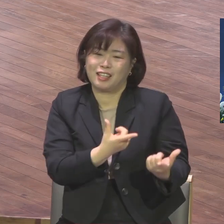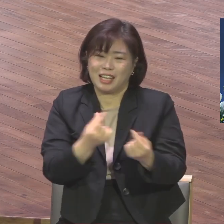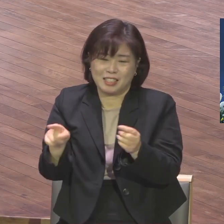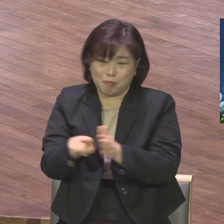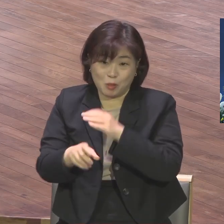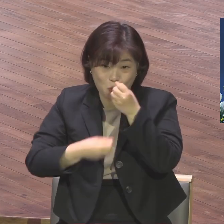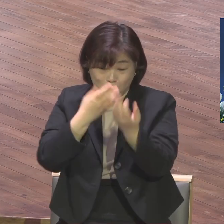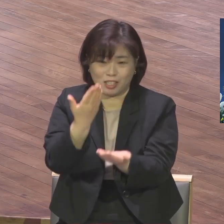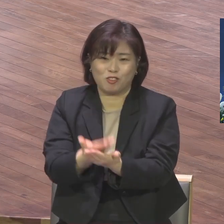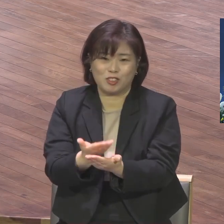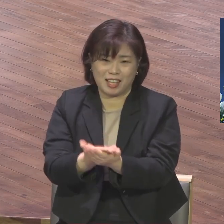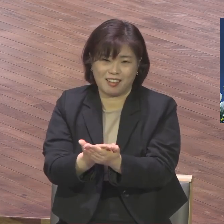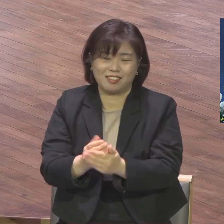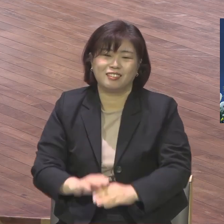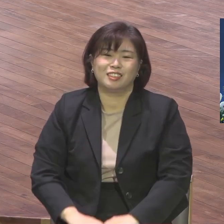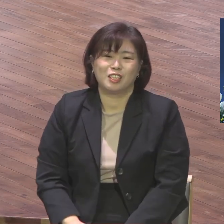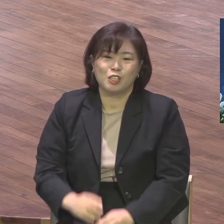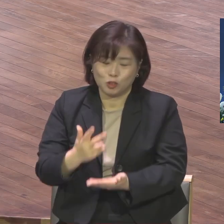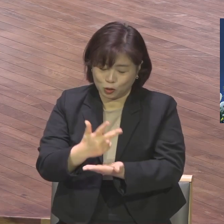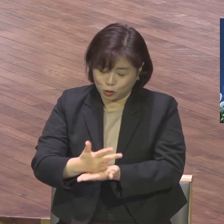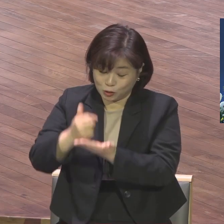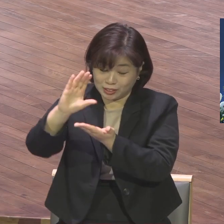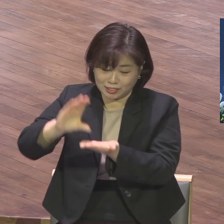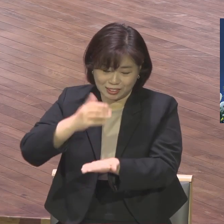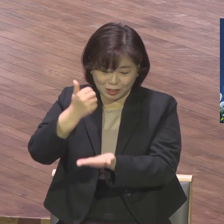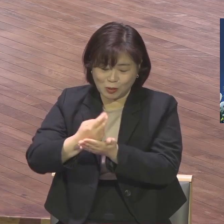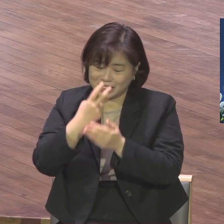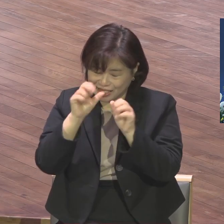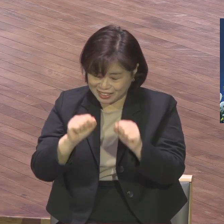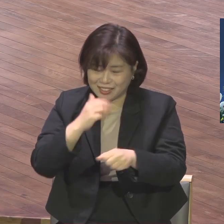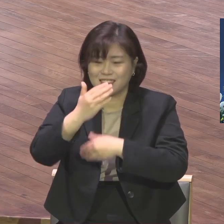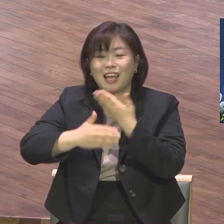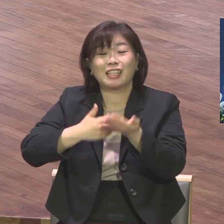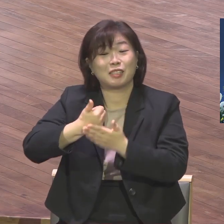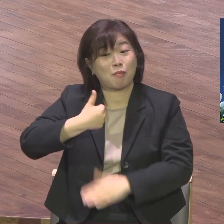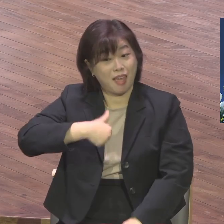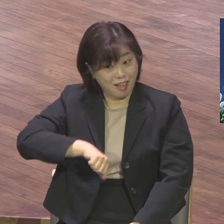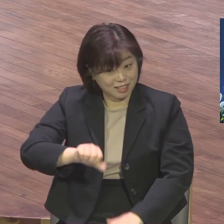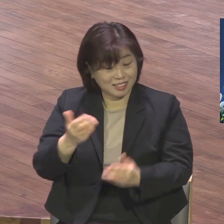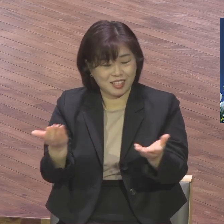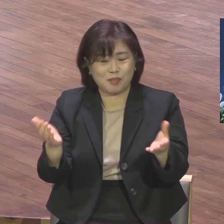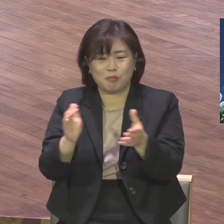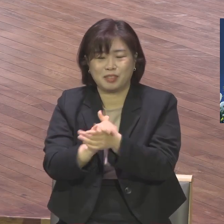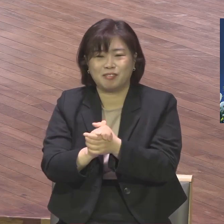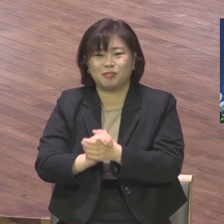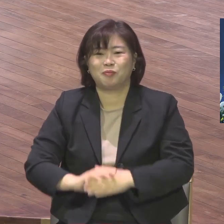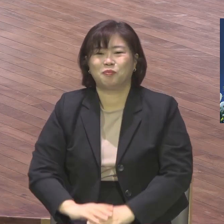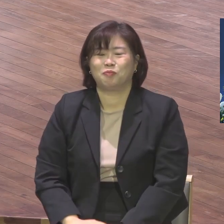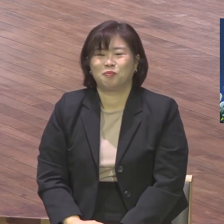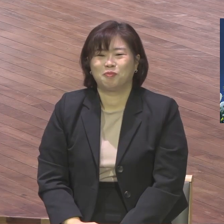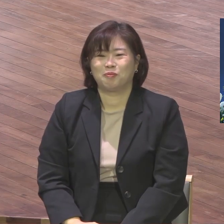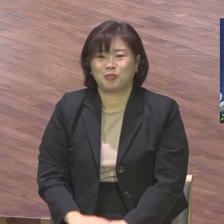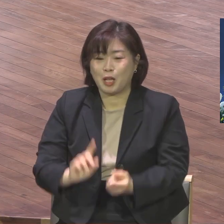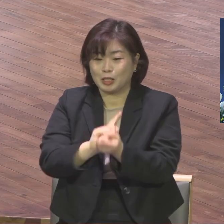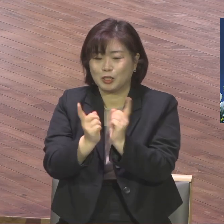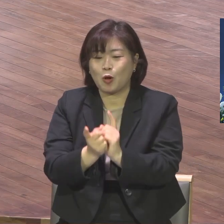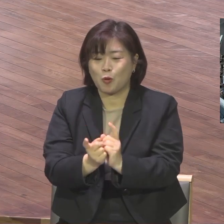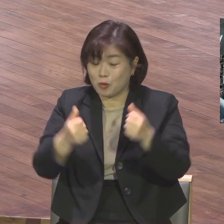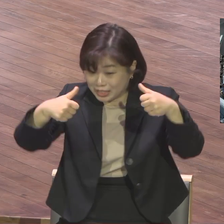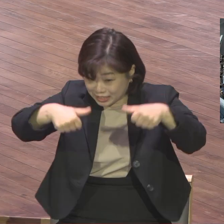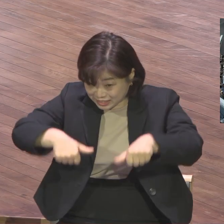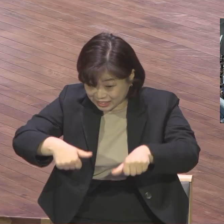살아계신 하나님의 아들이십니다. 아멘. 자 우리 해외 신도 같이 서로 인사합시다. 오늘부터 새로